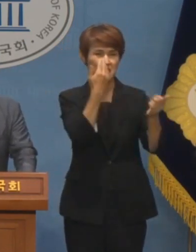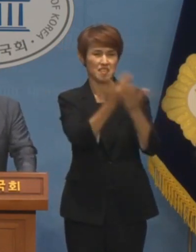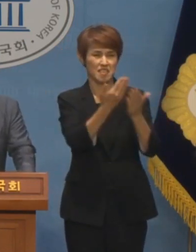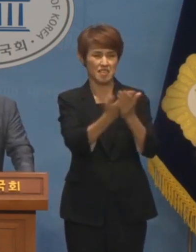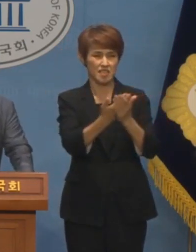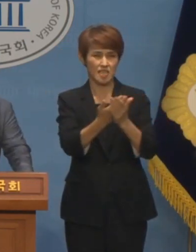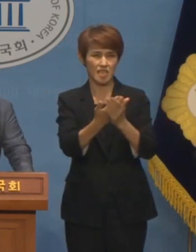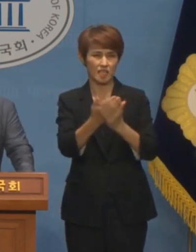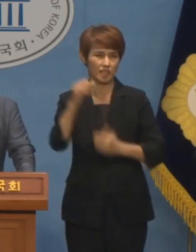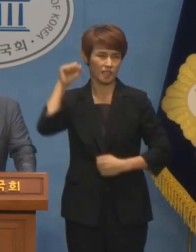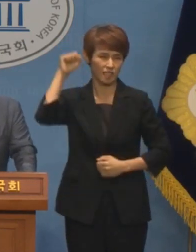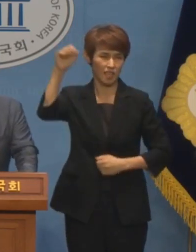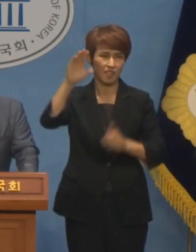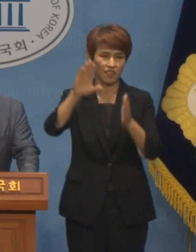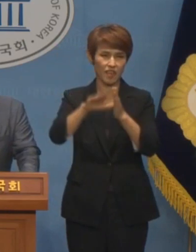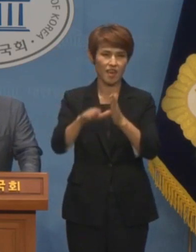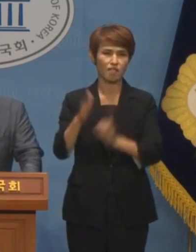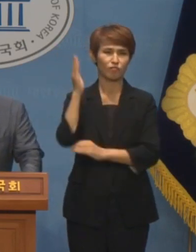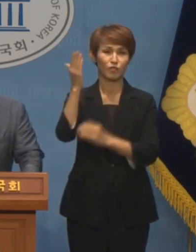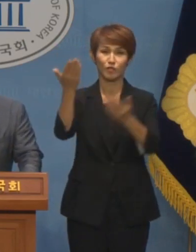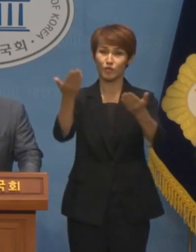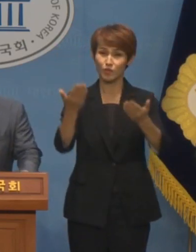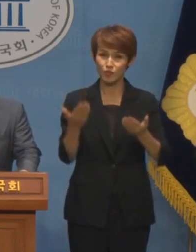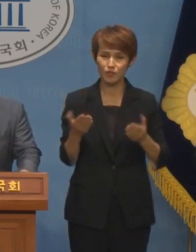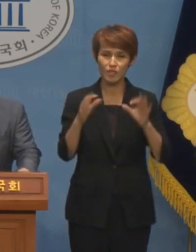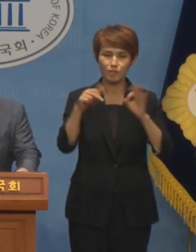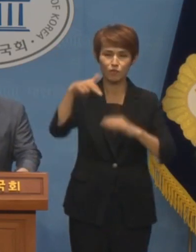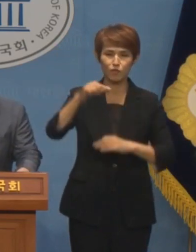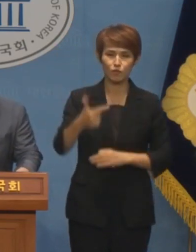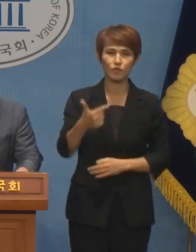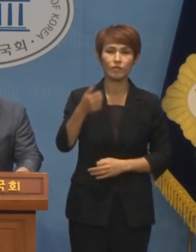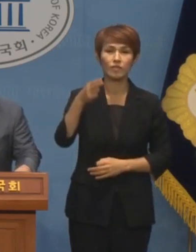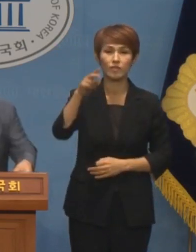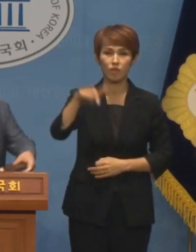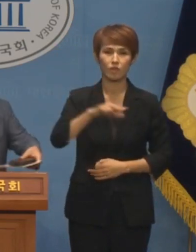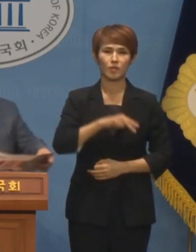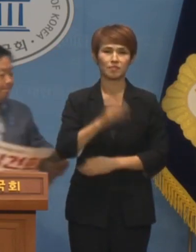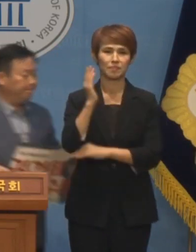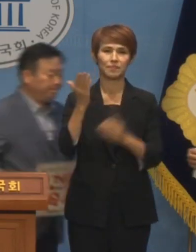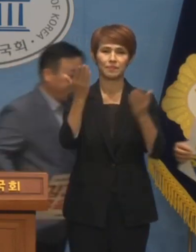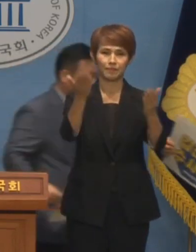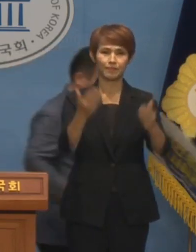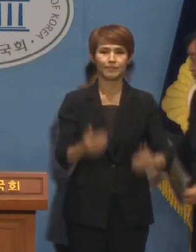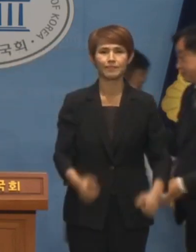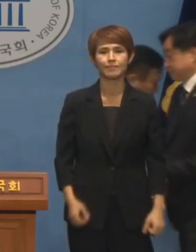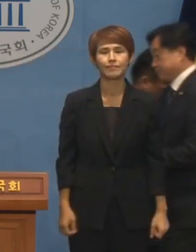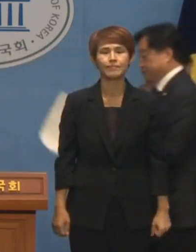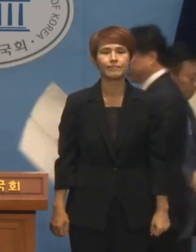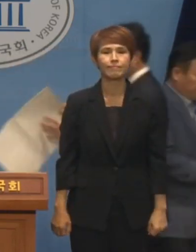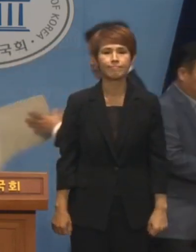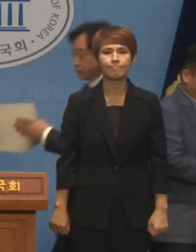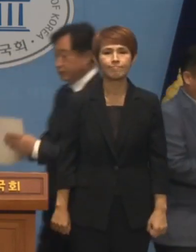집회에서도 용기 있게 발언해 주신 김준혁 의원님 말씀 들어보겠습니다.